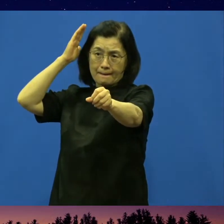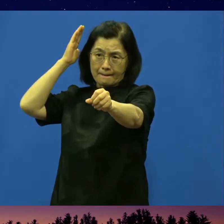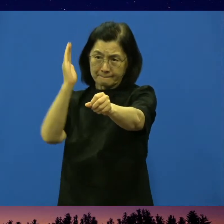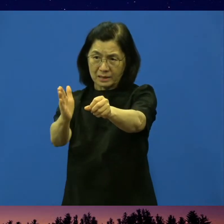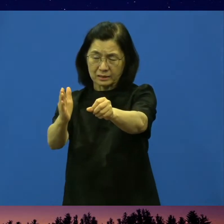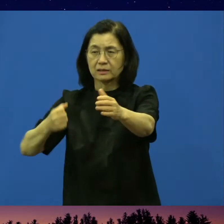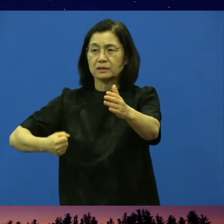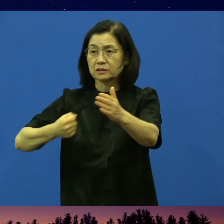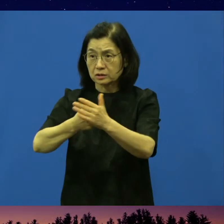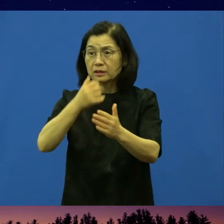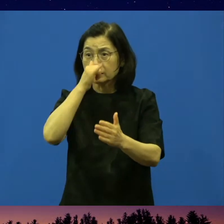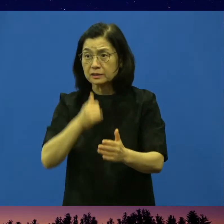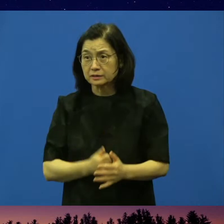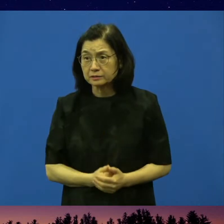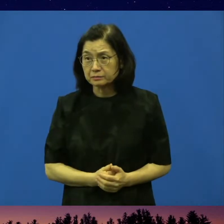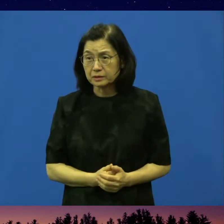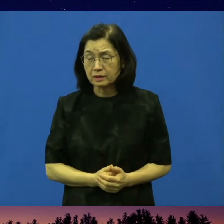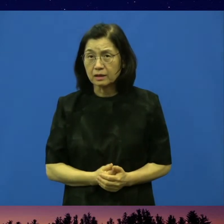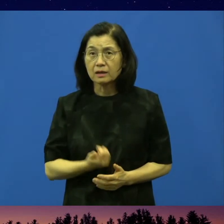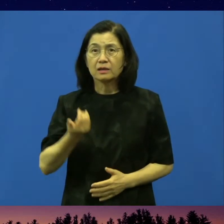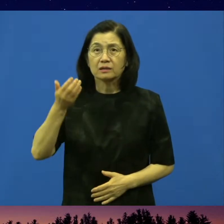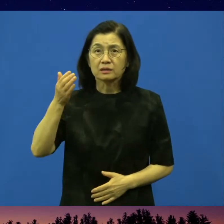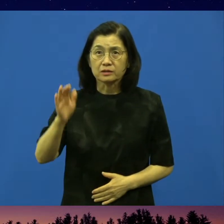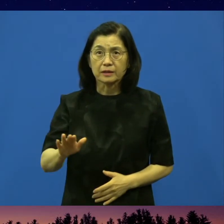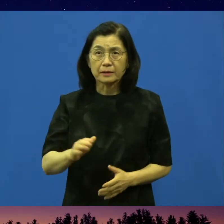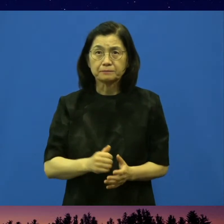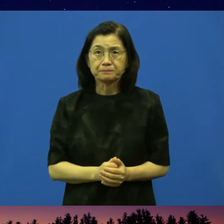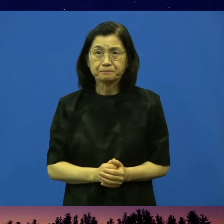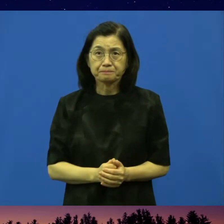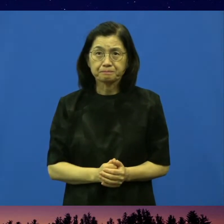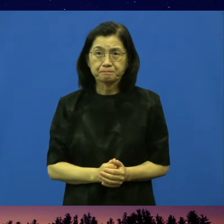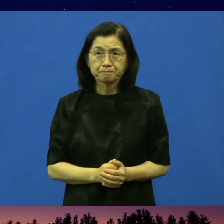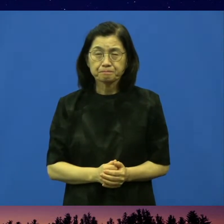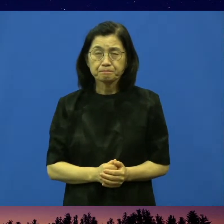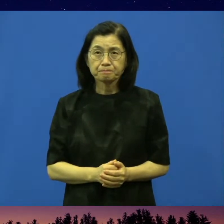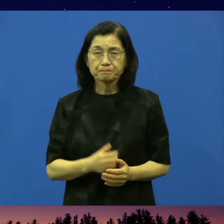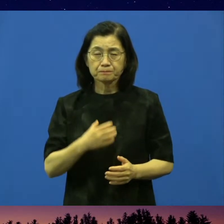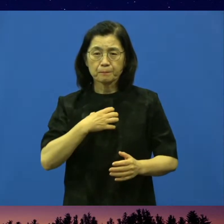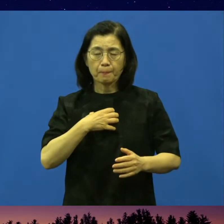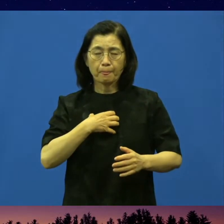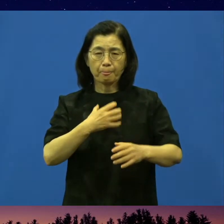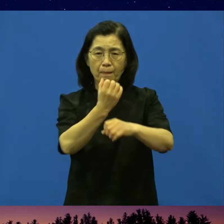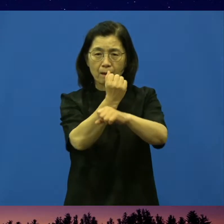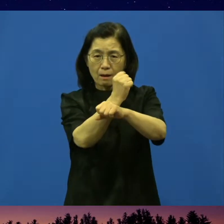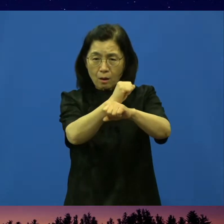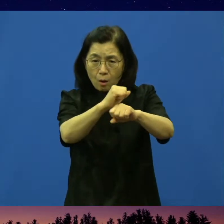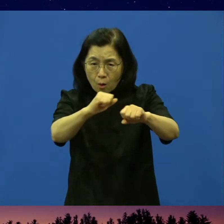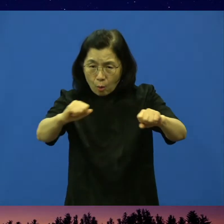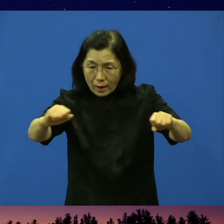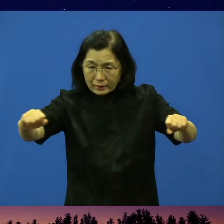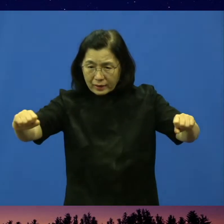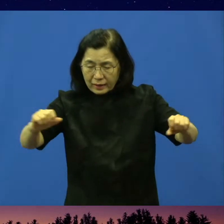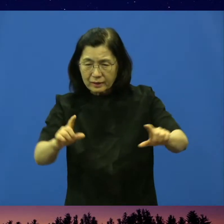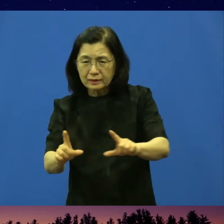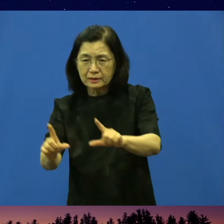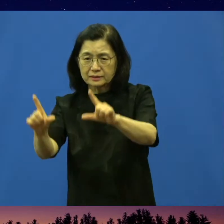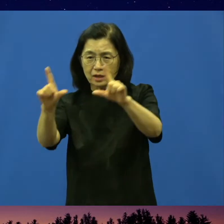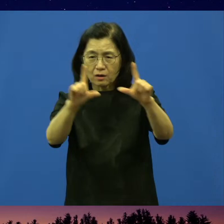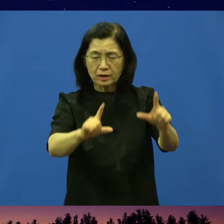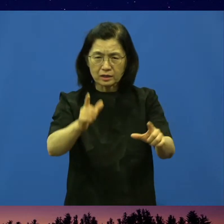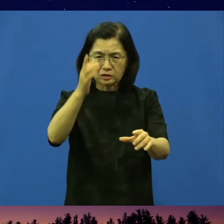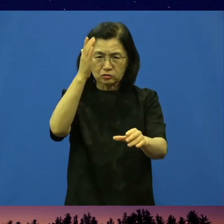거잖아요. 근데 어느 시점에는 광야에서 방향을 잃어버려요.